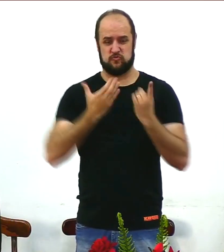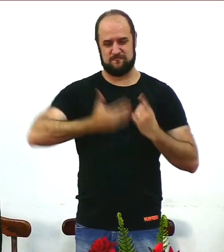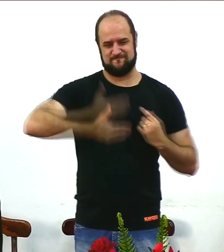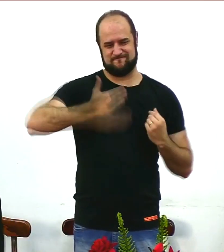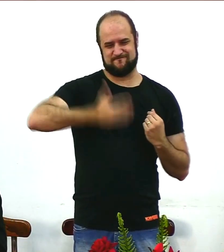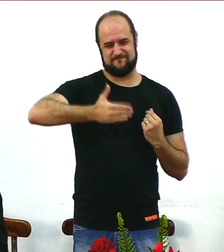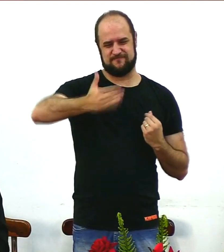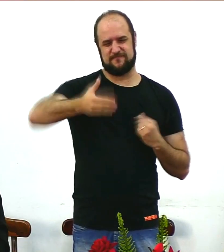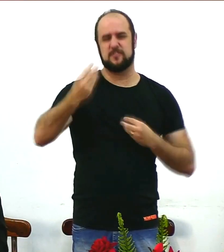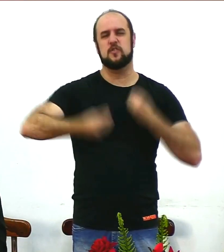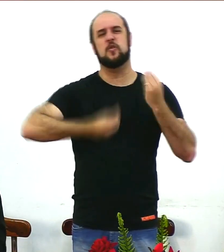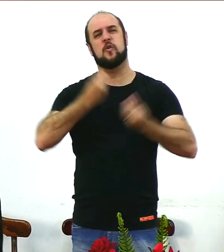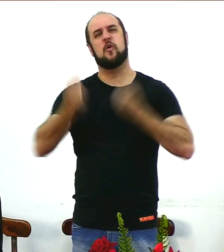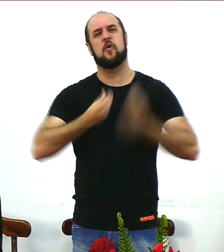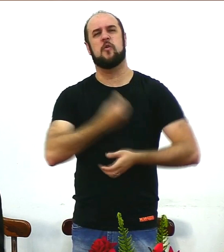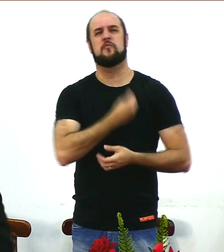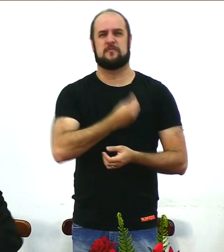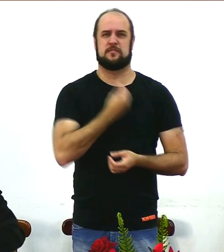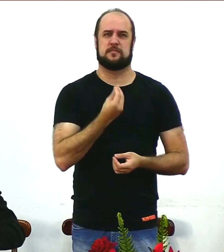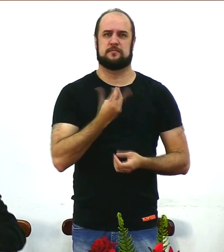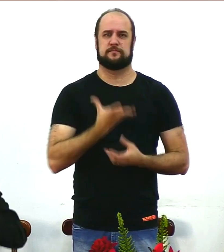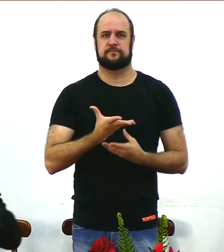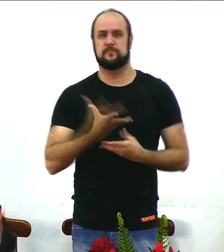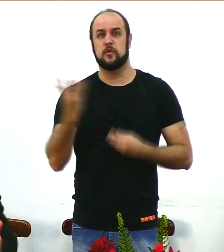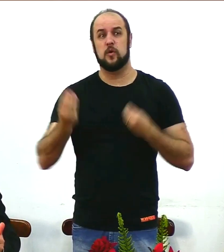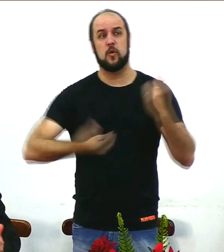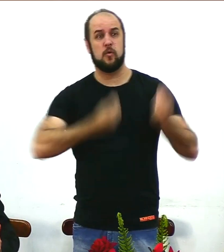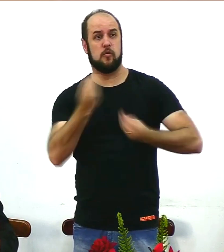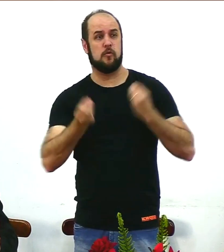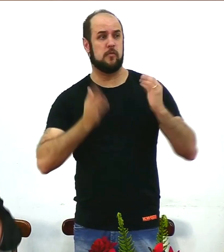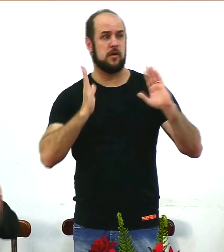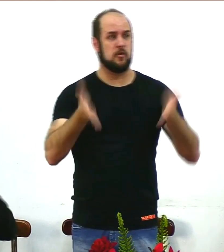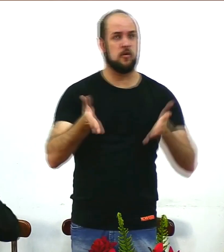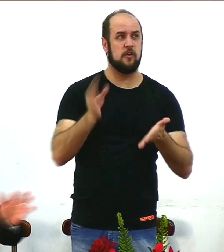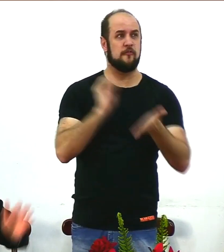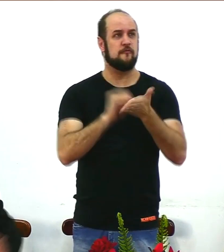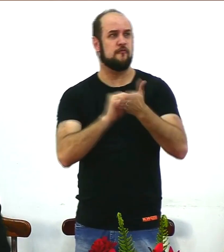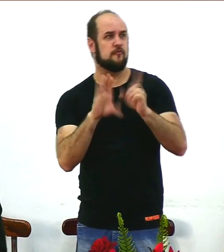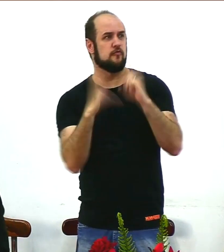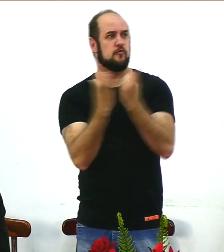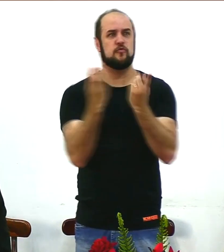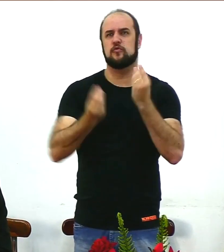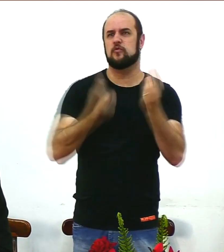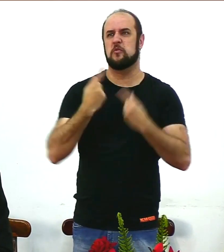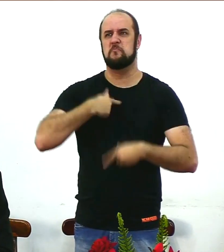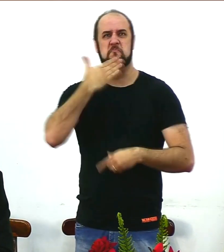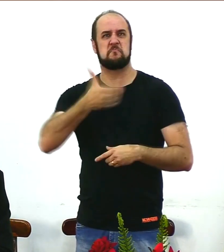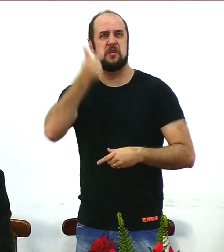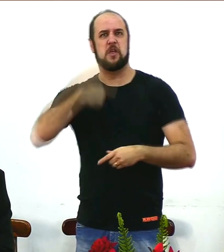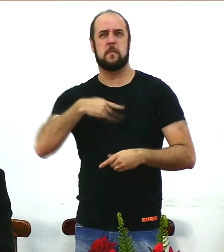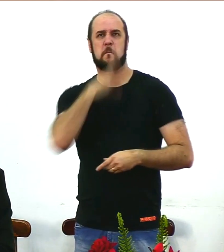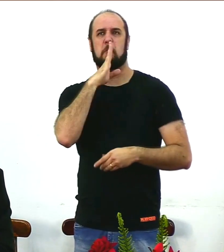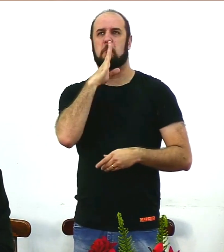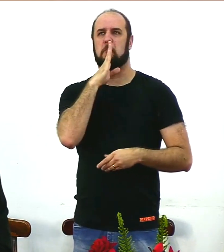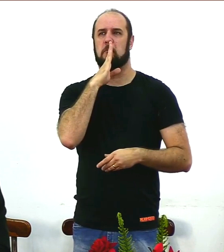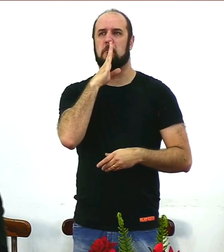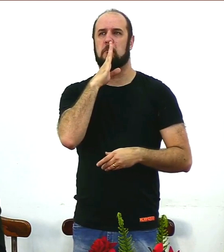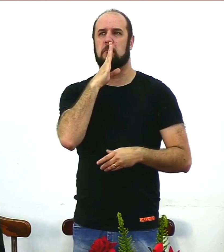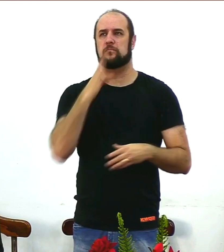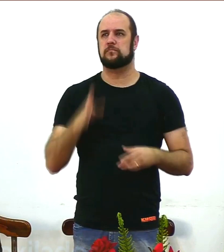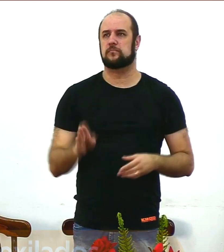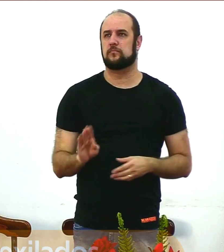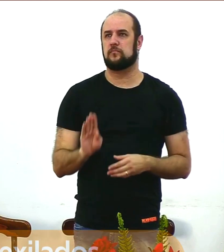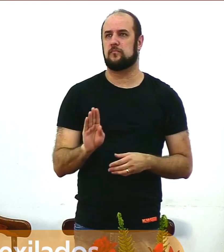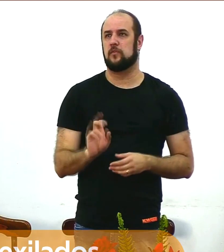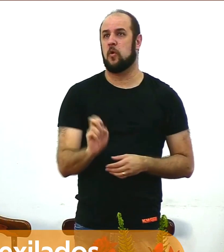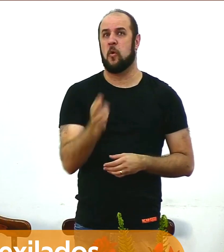afastamento, mas a palavra lhe chamando de volta, à luz do que o salmista viveu. Então, era um período